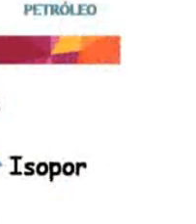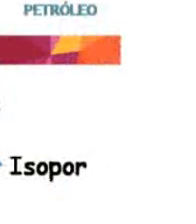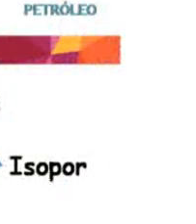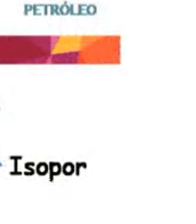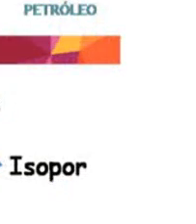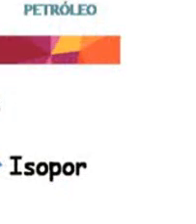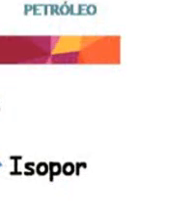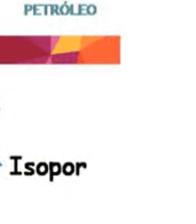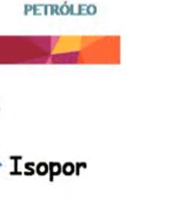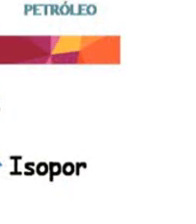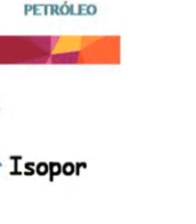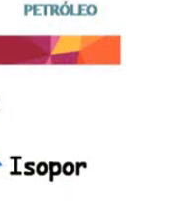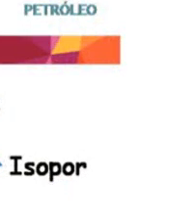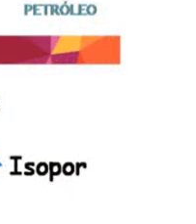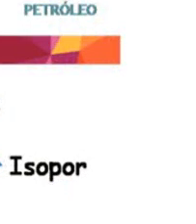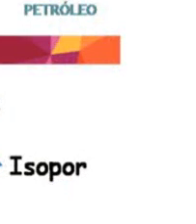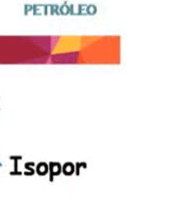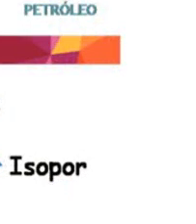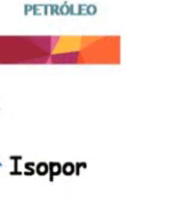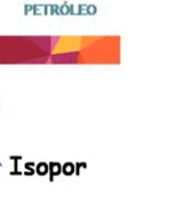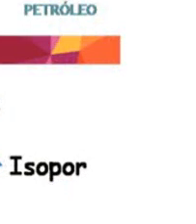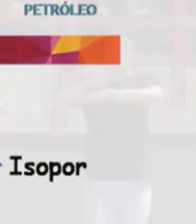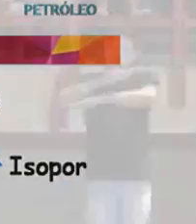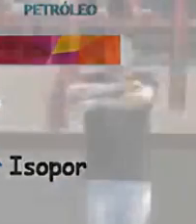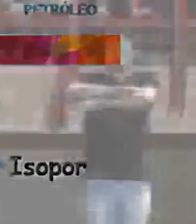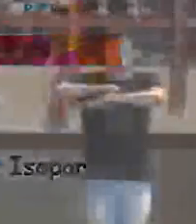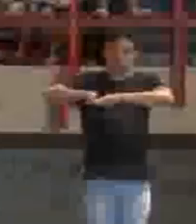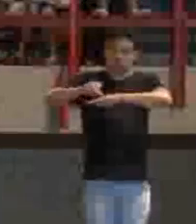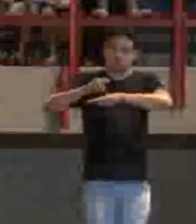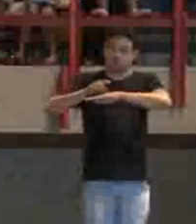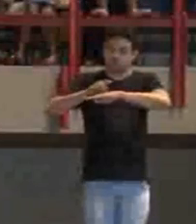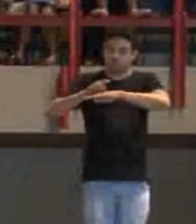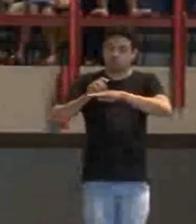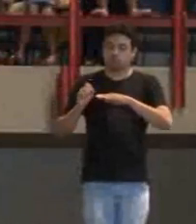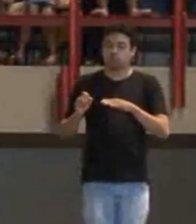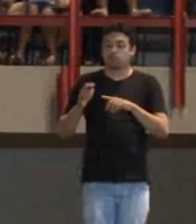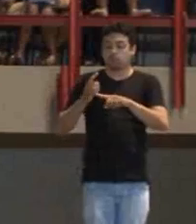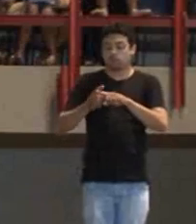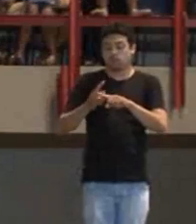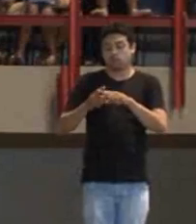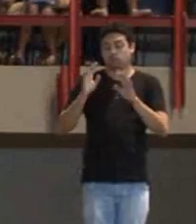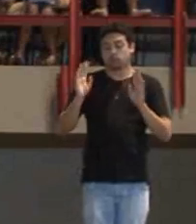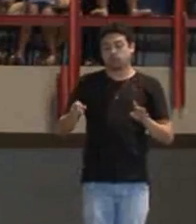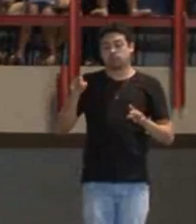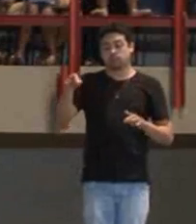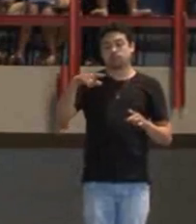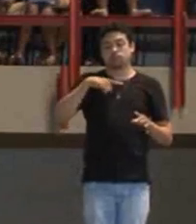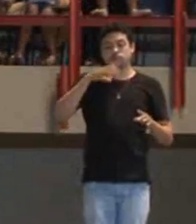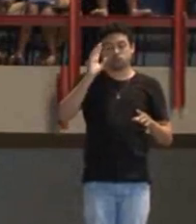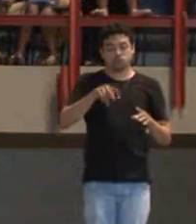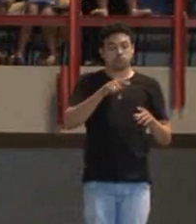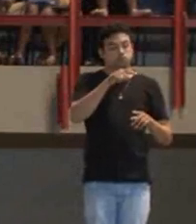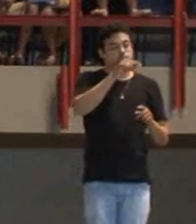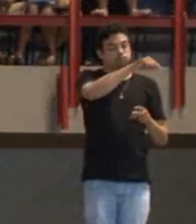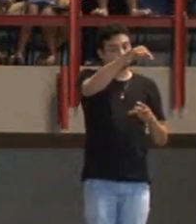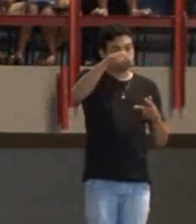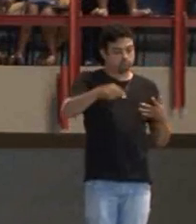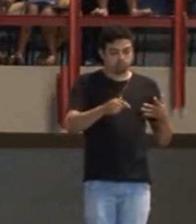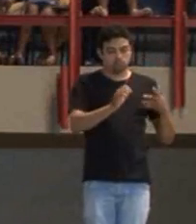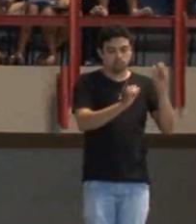asfalto. Asfalto é o produzido na indústria petroquímica, tá? Então, o asfalto pega lá um derivado do